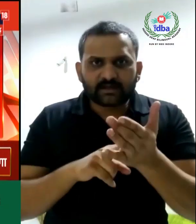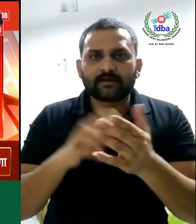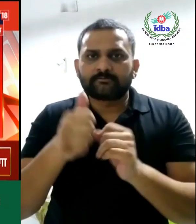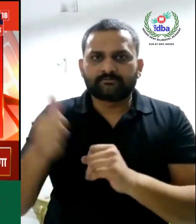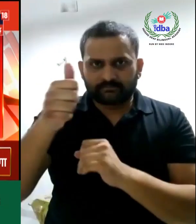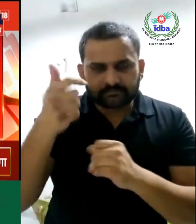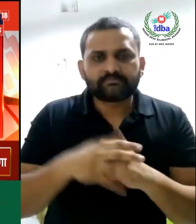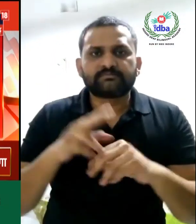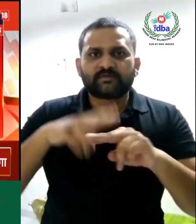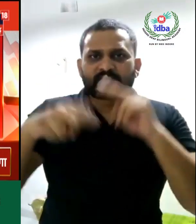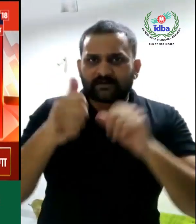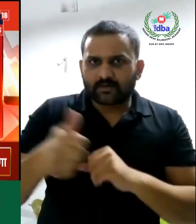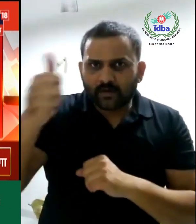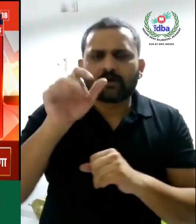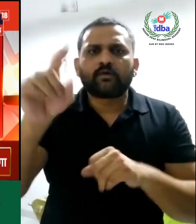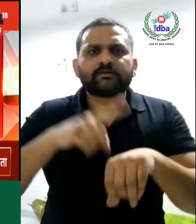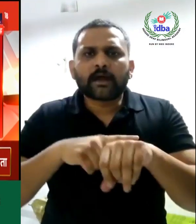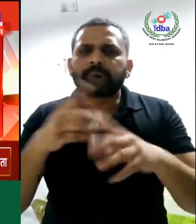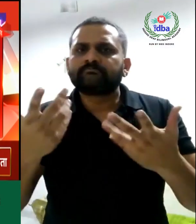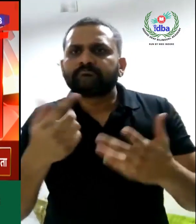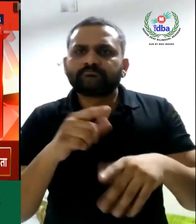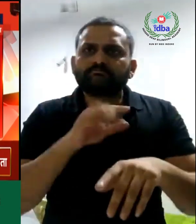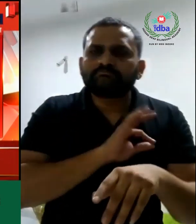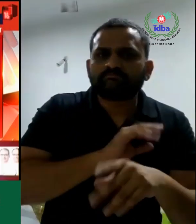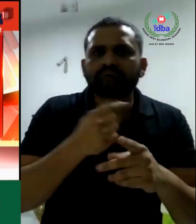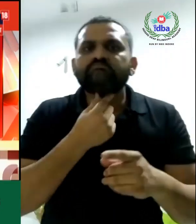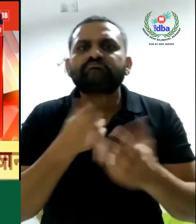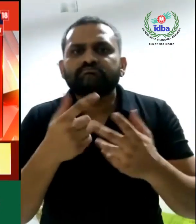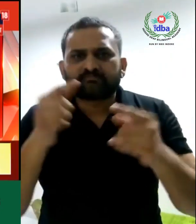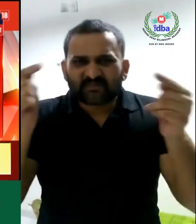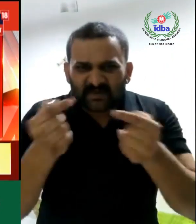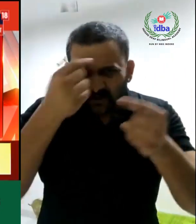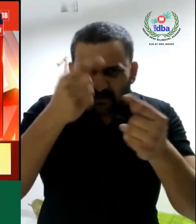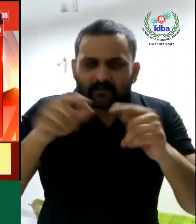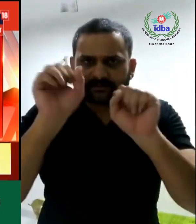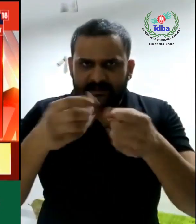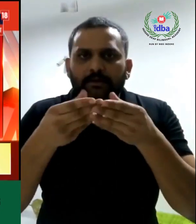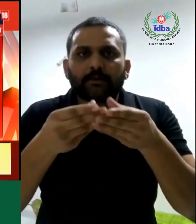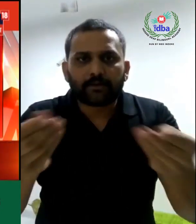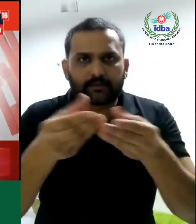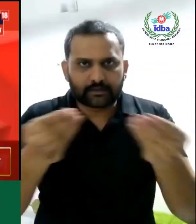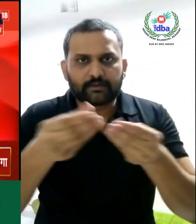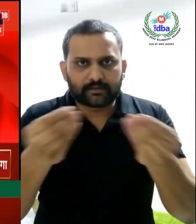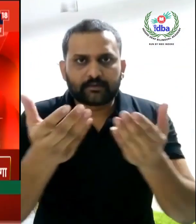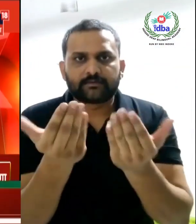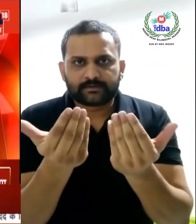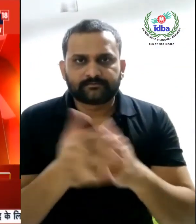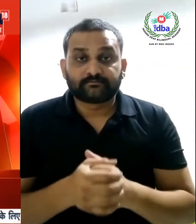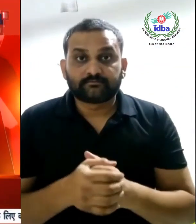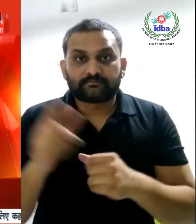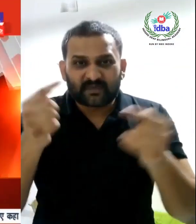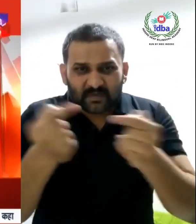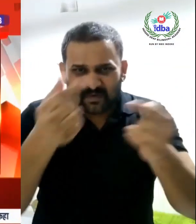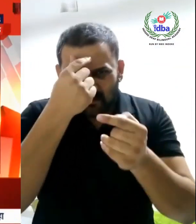प्रबंधक अपनी सुविधानुसार विवादों का निराकरण कर सकेंगे। उन्हें